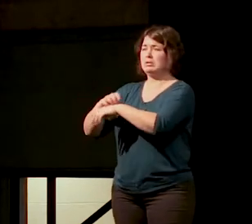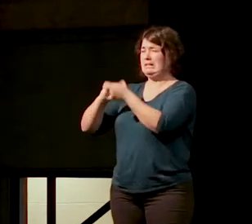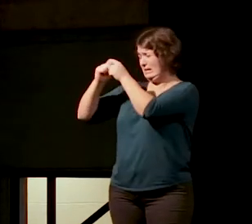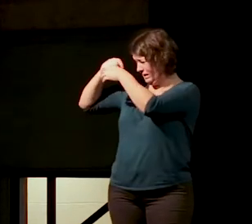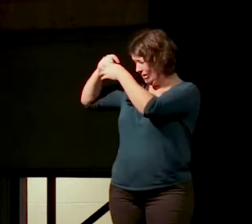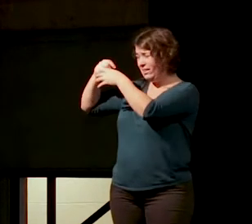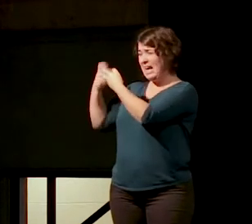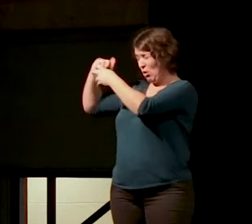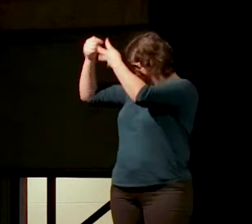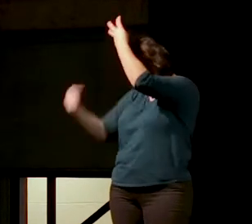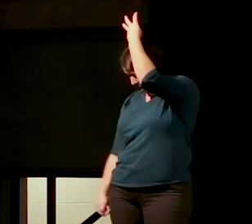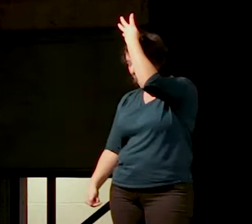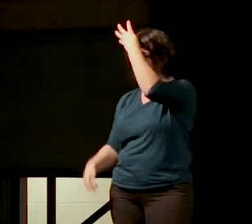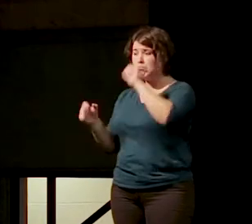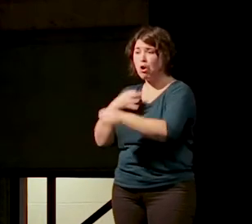inventaire et